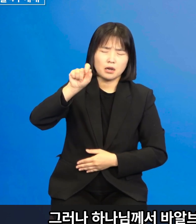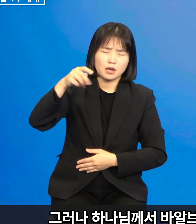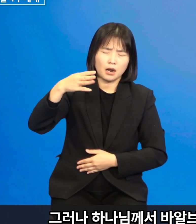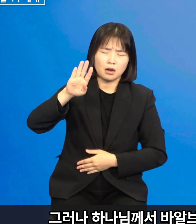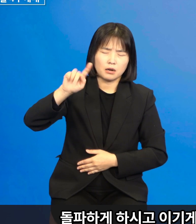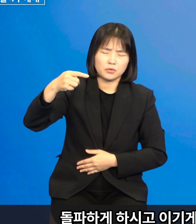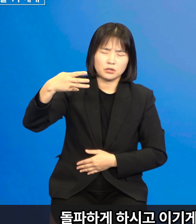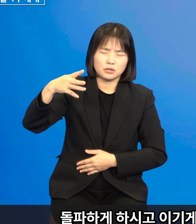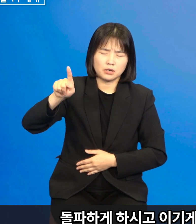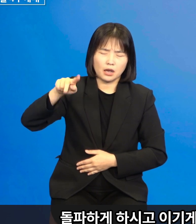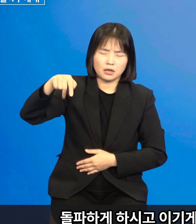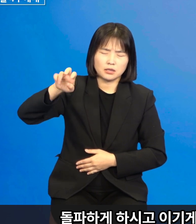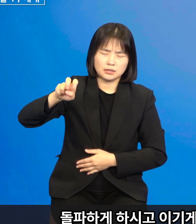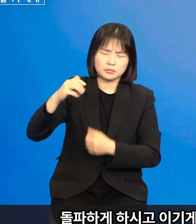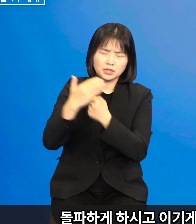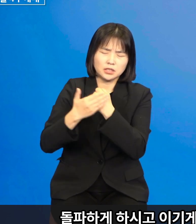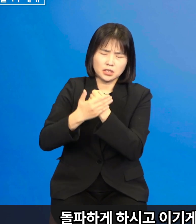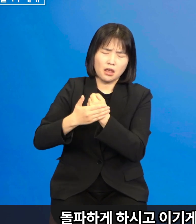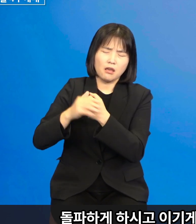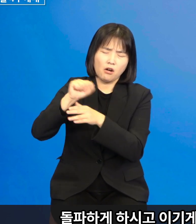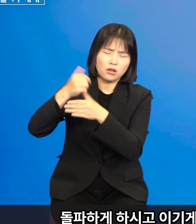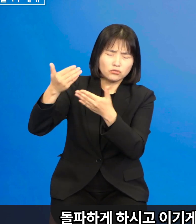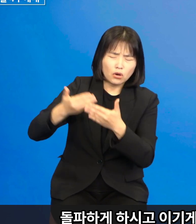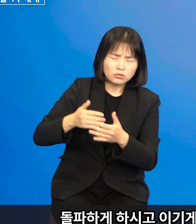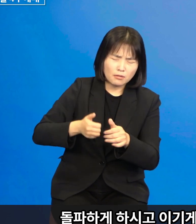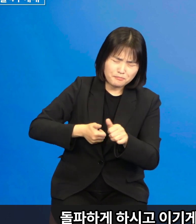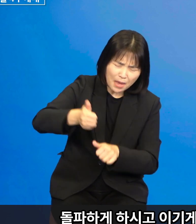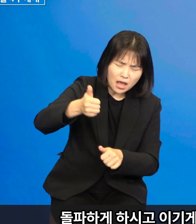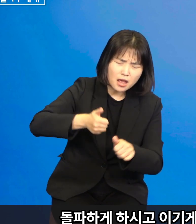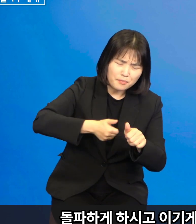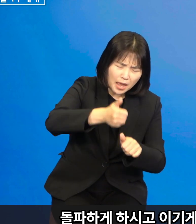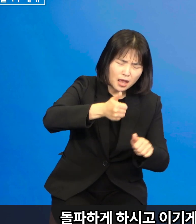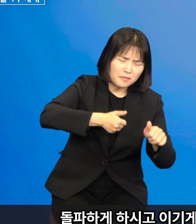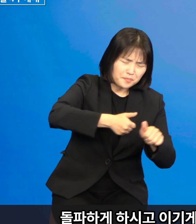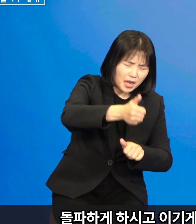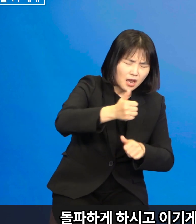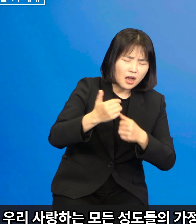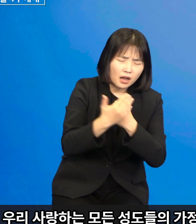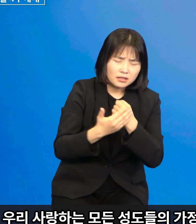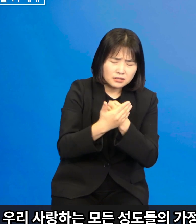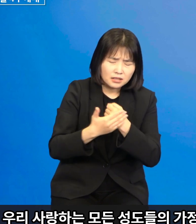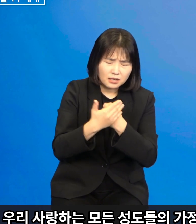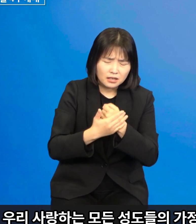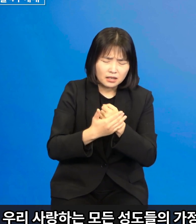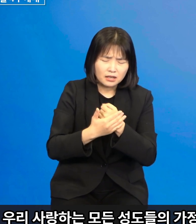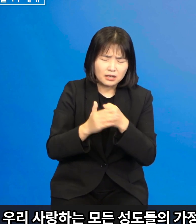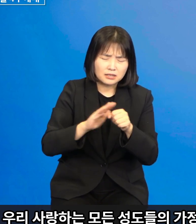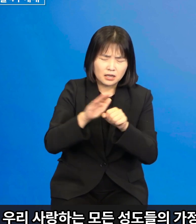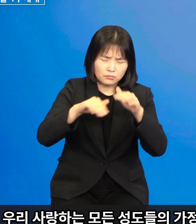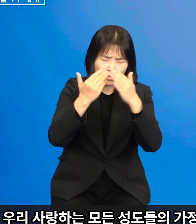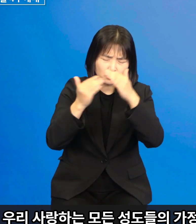허락하여 주셔서 돌파하게 하시고 이기게 하시고 승리케 하시는 은혜를 우리 사랑하는